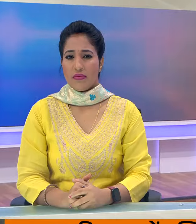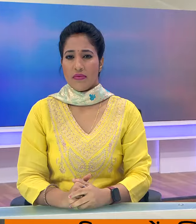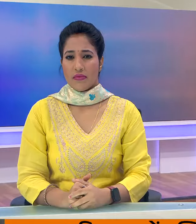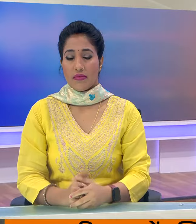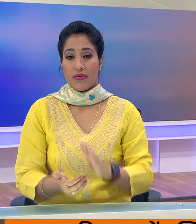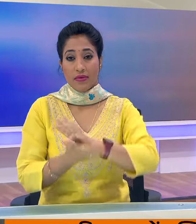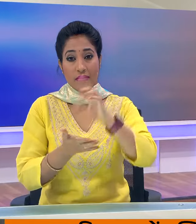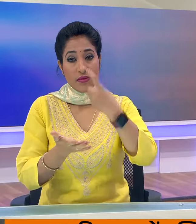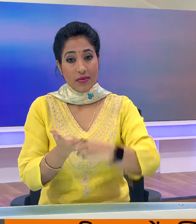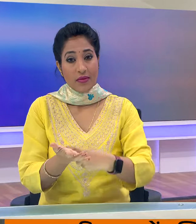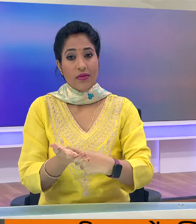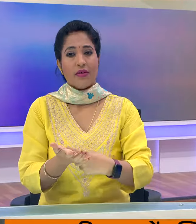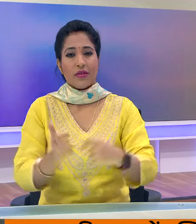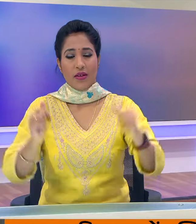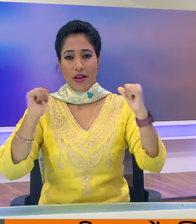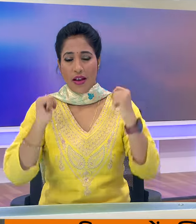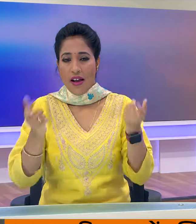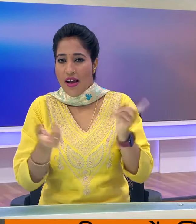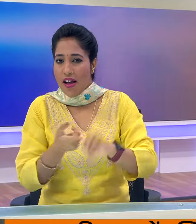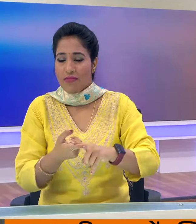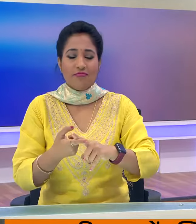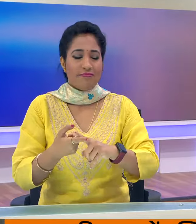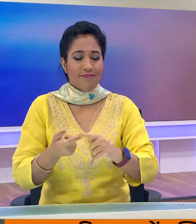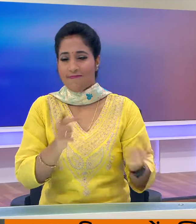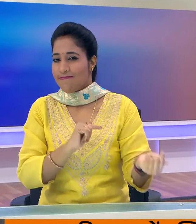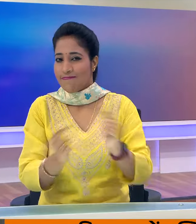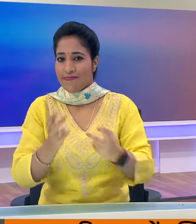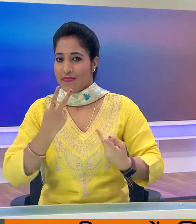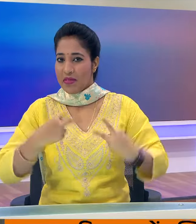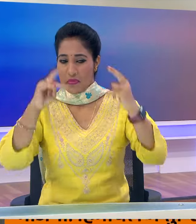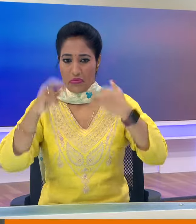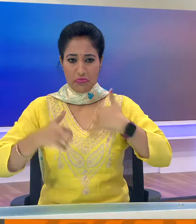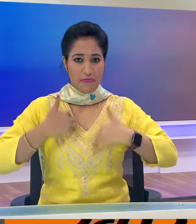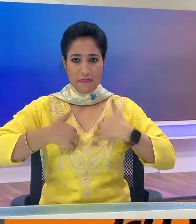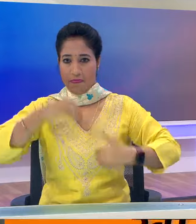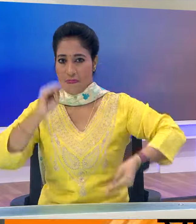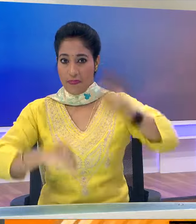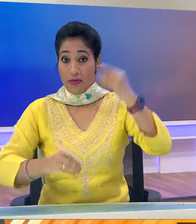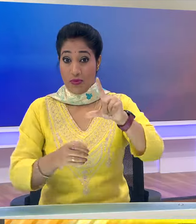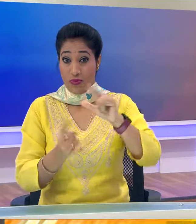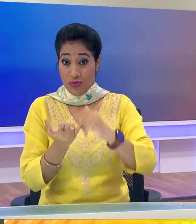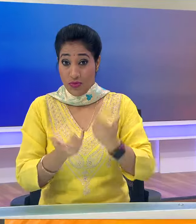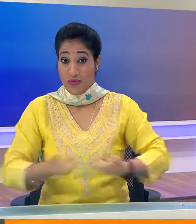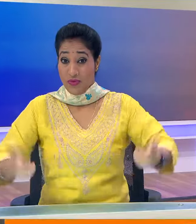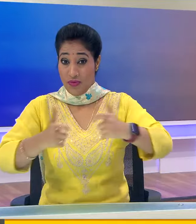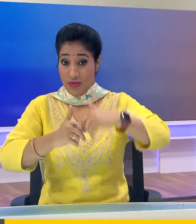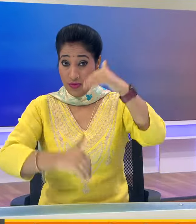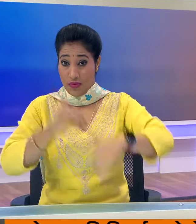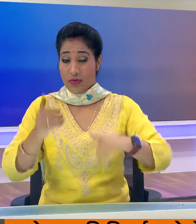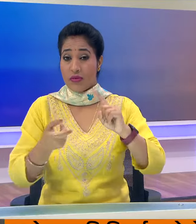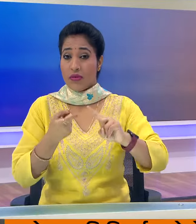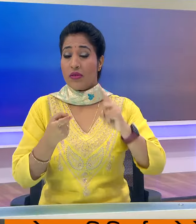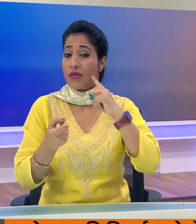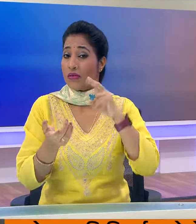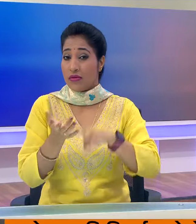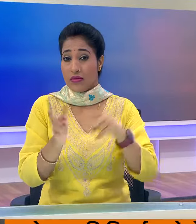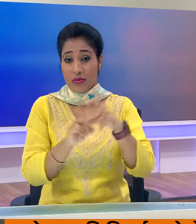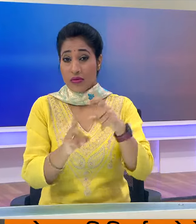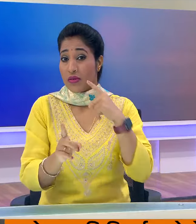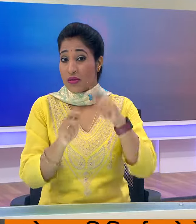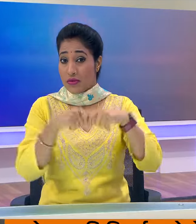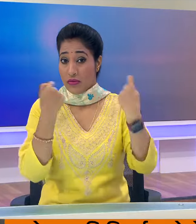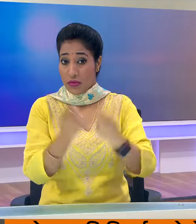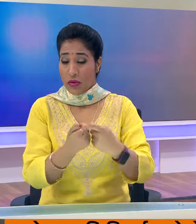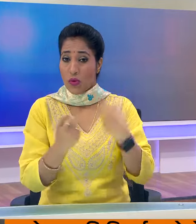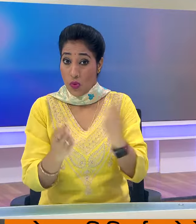और हरियाणा में कुर्सी की लड़ाई अब बेहद दिलचस्प हो गई है। लोकसभा चुनाव में जो इंडी गठबंधन एक होकर लड़ रहा